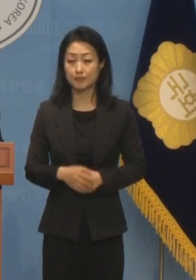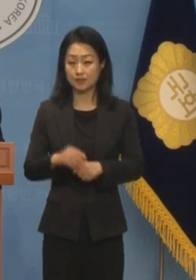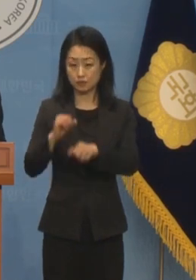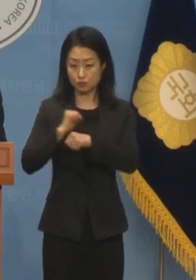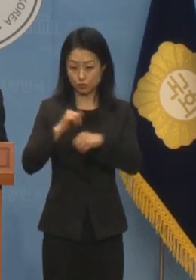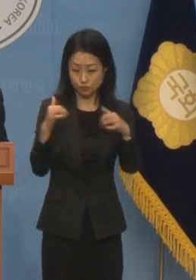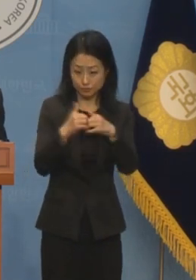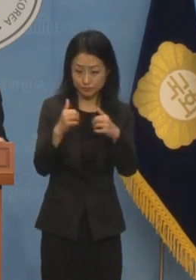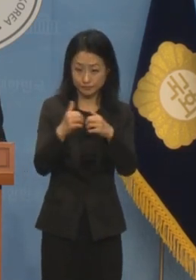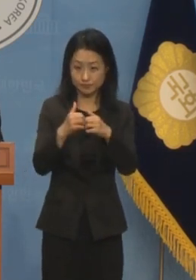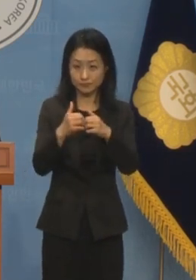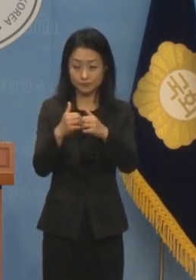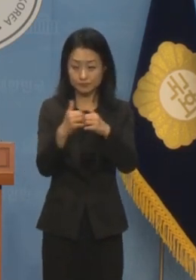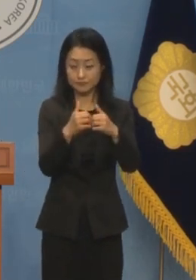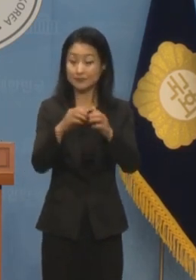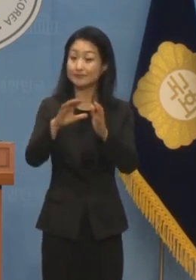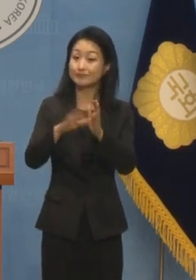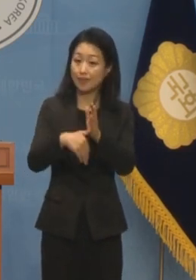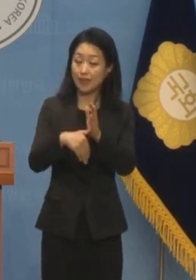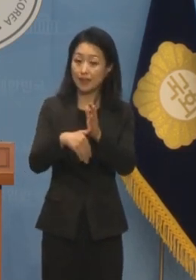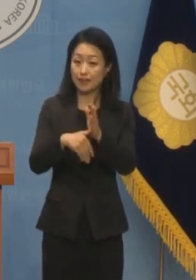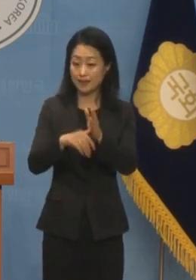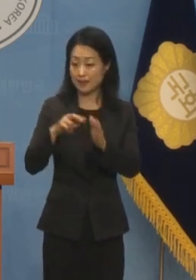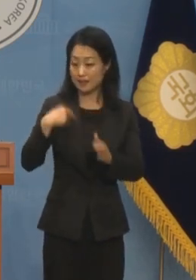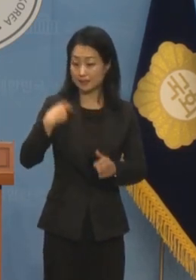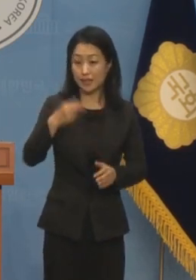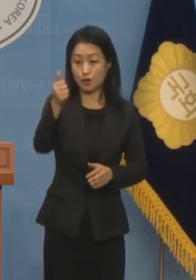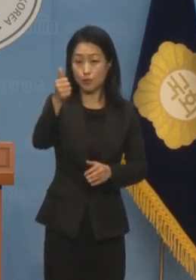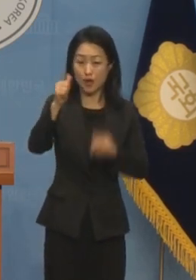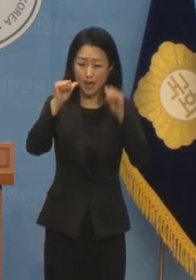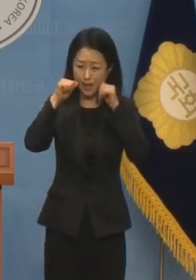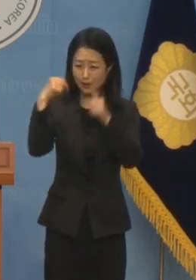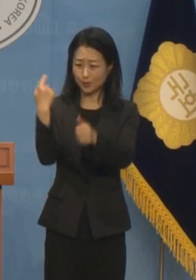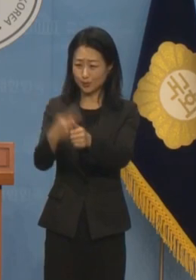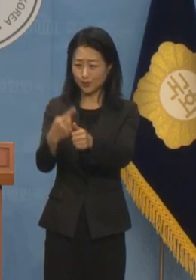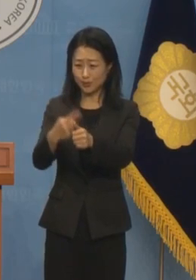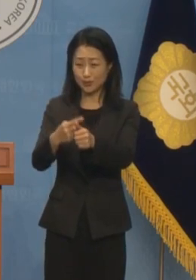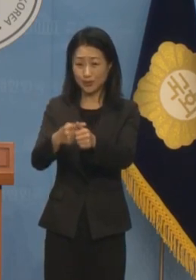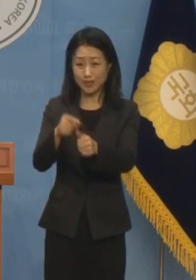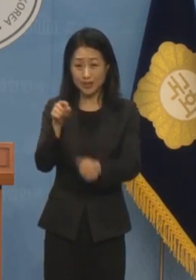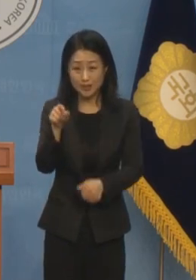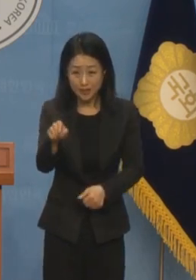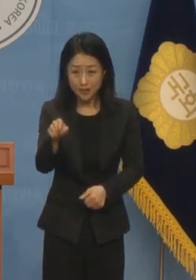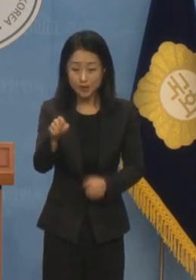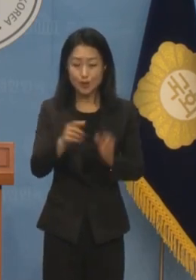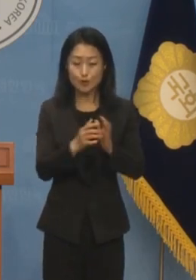작전준 군의 사령관을 조롱하는 행위는 국민의 생명을